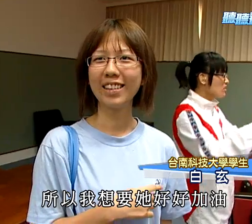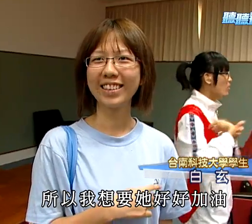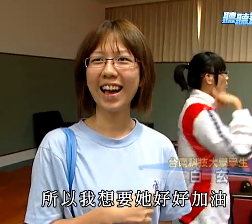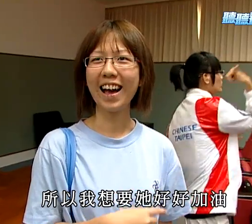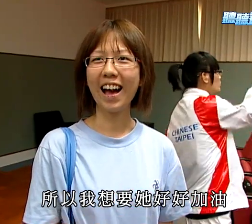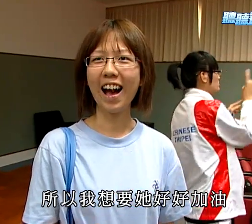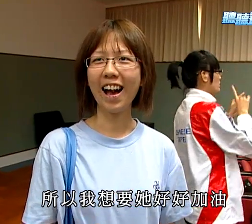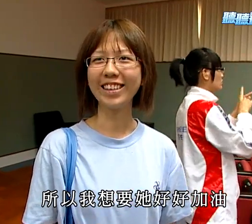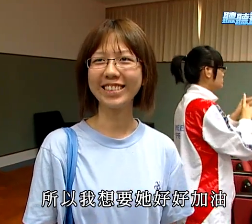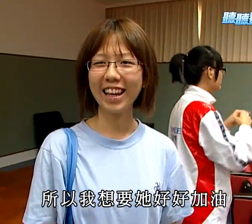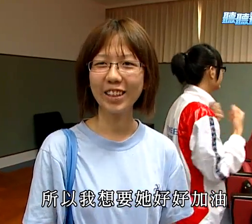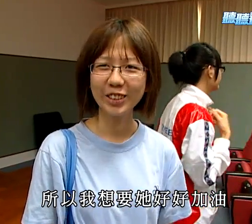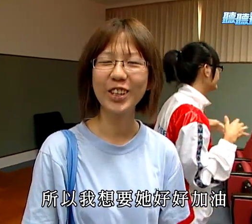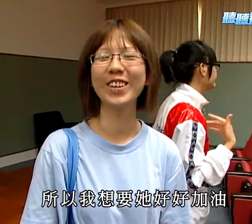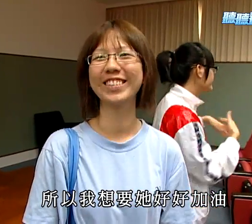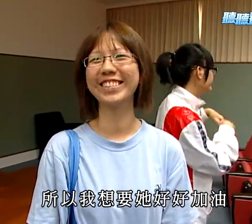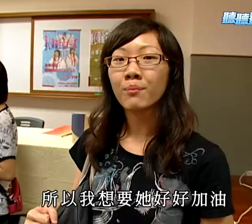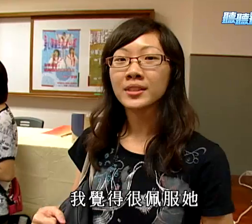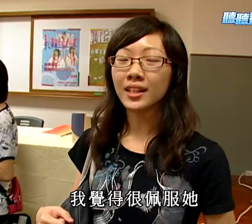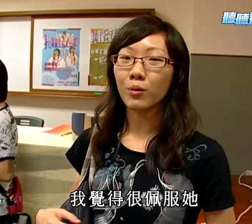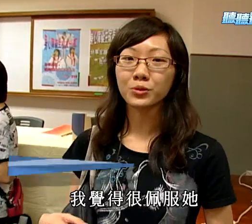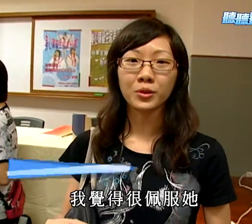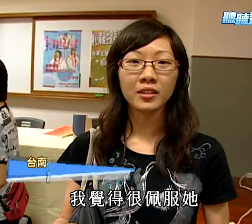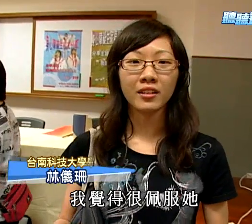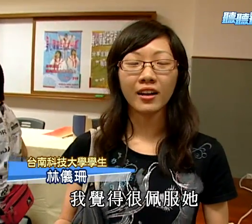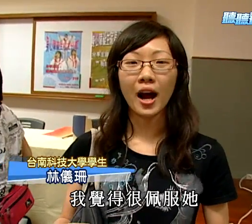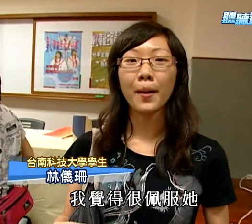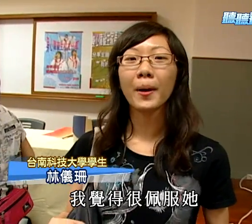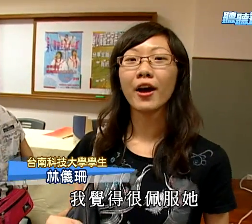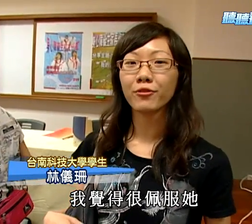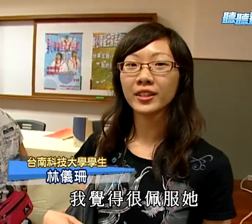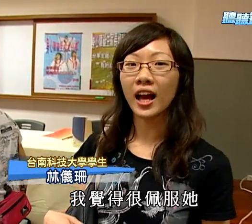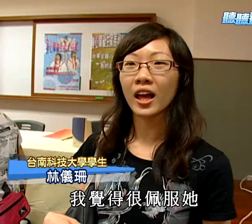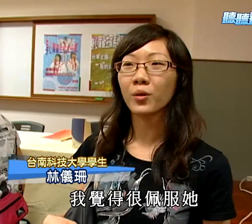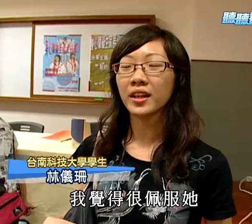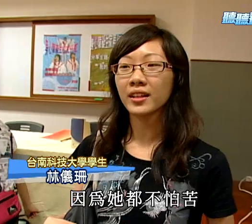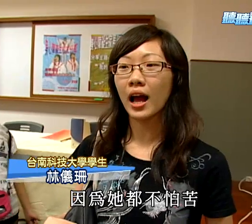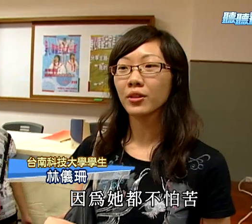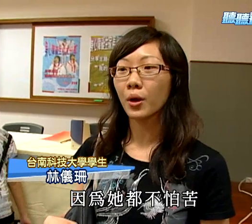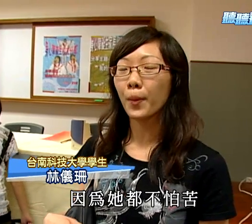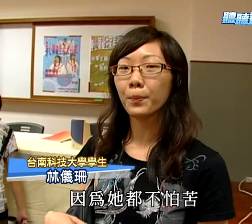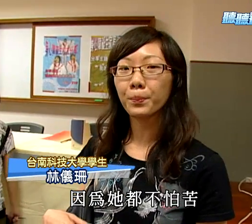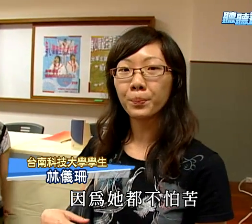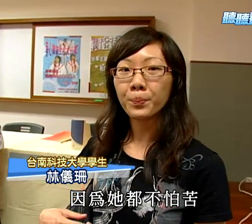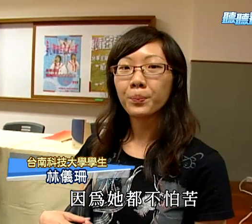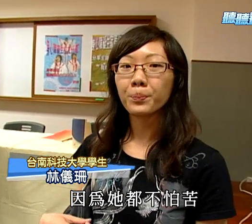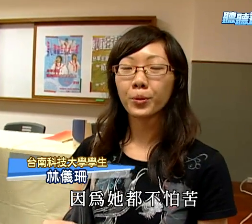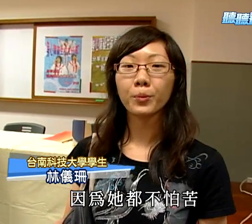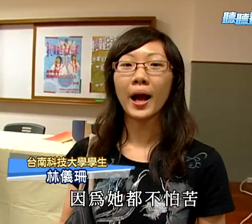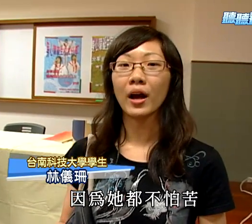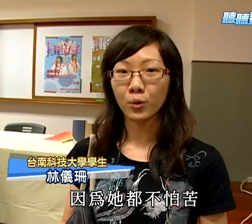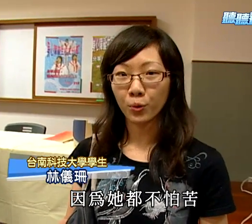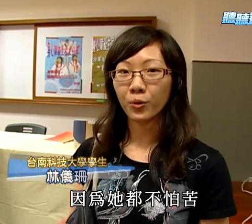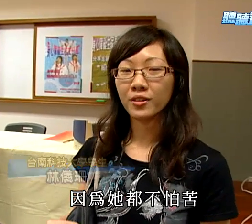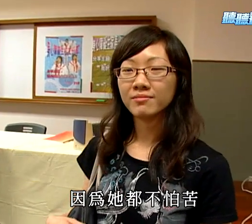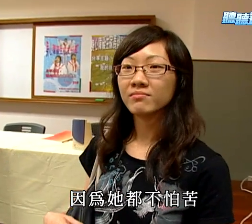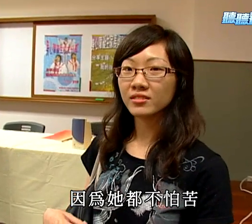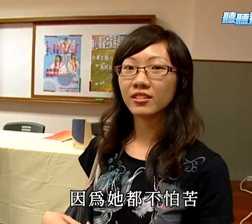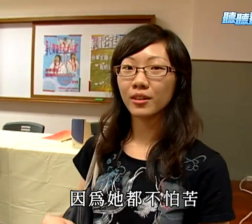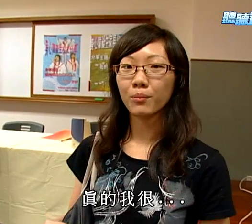大阿佳玉，我觉得很佩服他，因为他的不怕苦，真的我